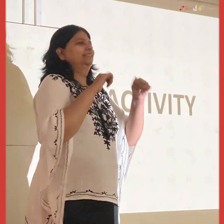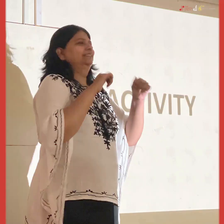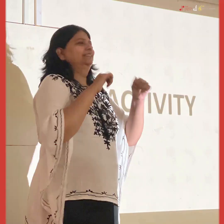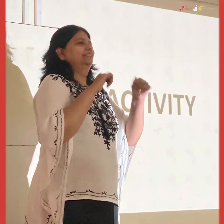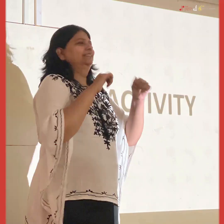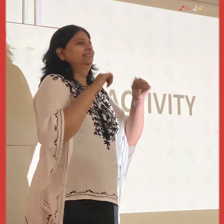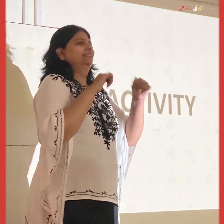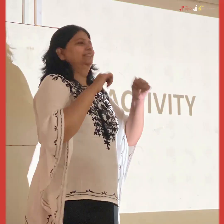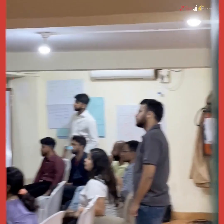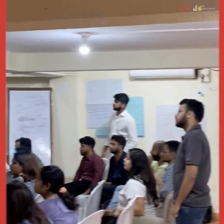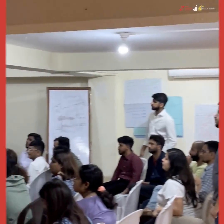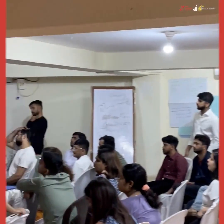धन्यवाद।